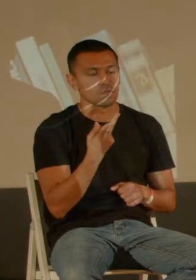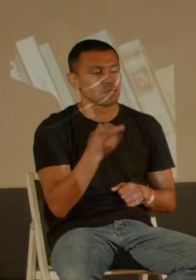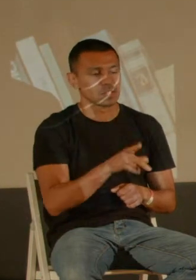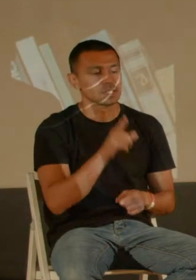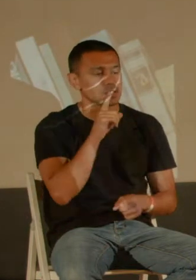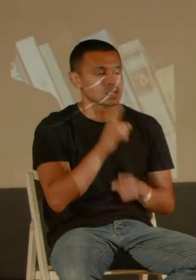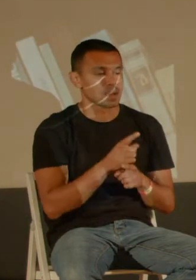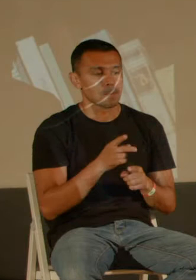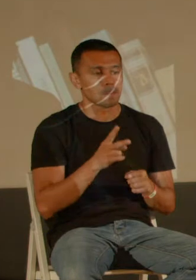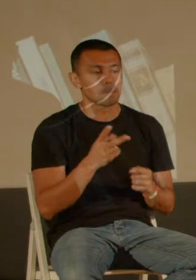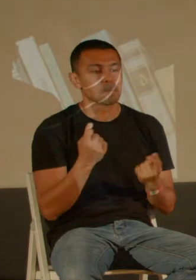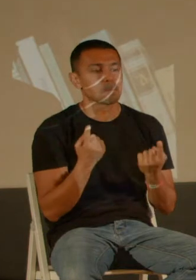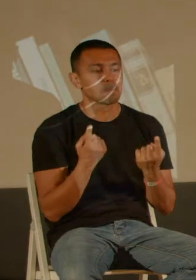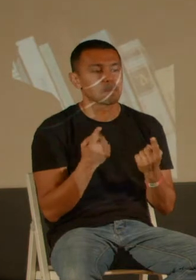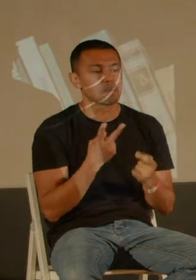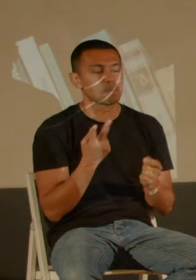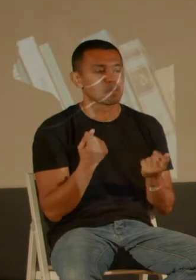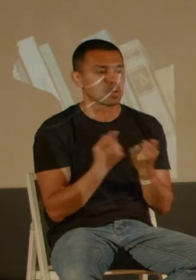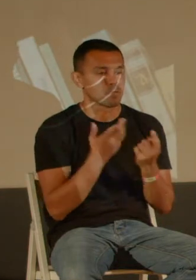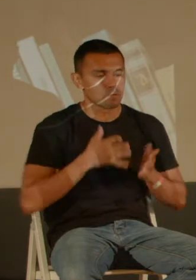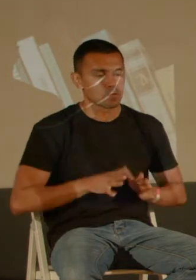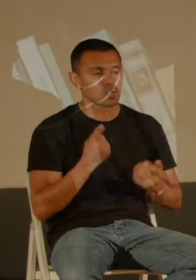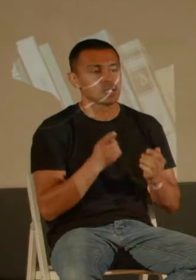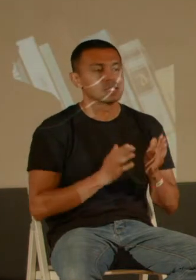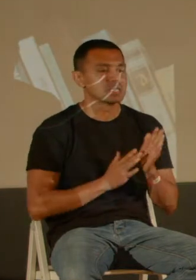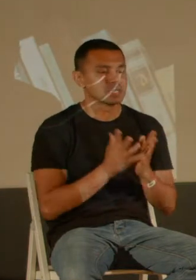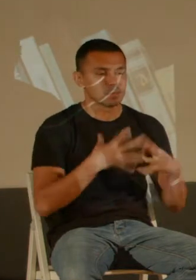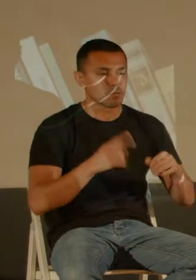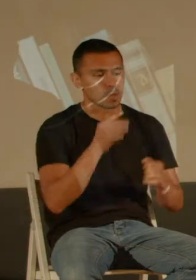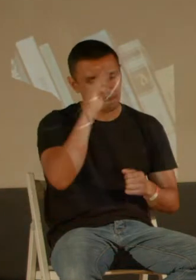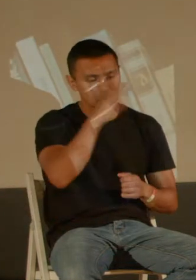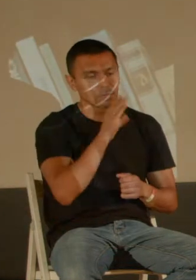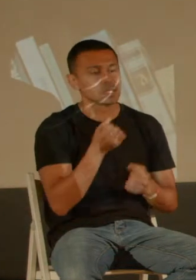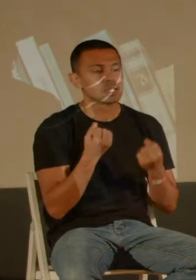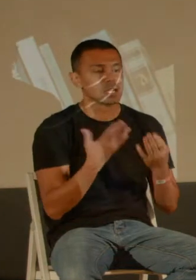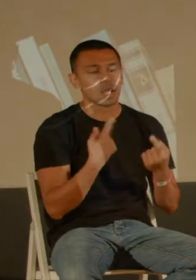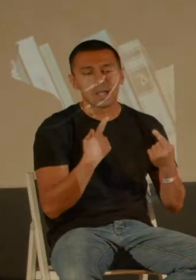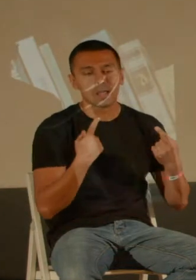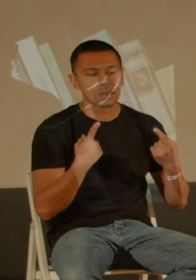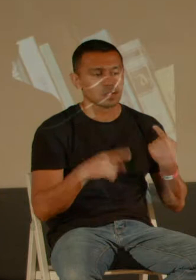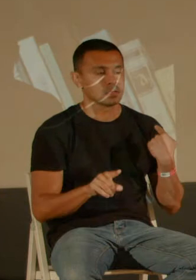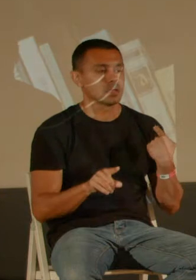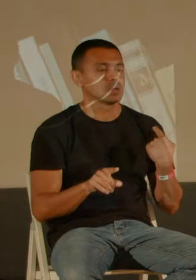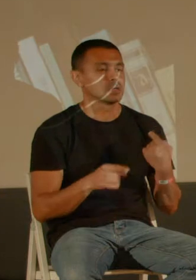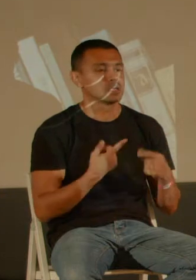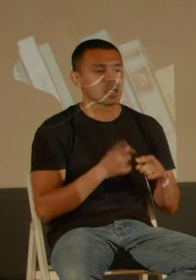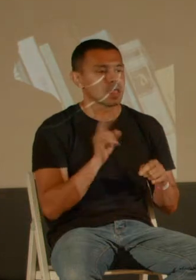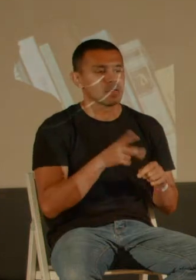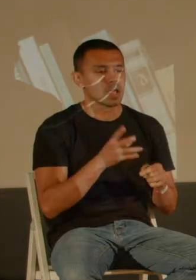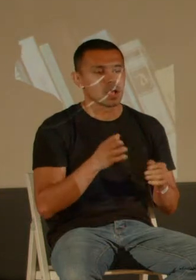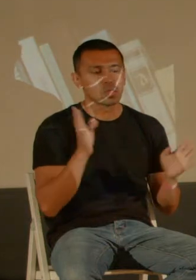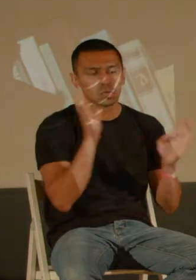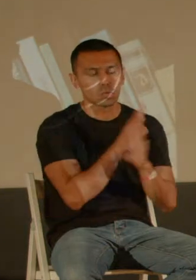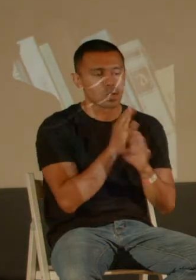сестри, близнючки, виросли в одній сім'ї, в одних батьків. І наскільки різна, це навіть не